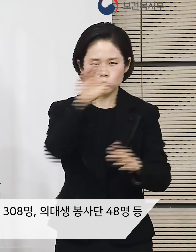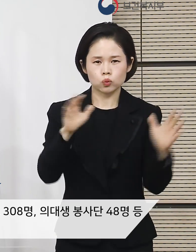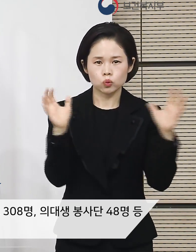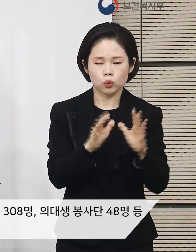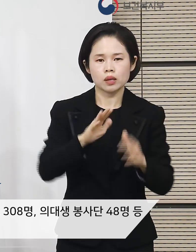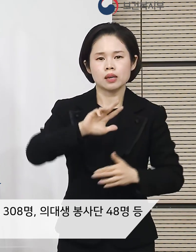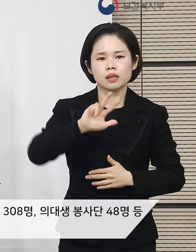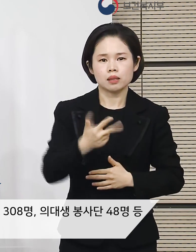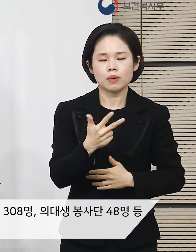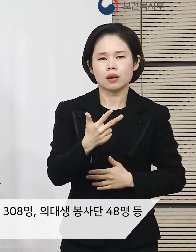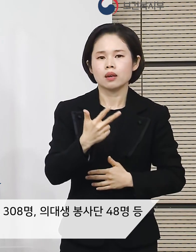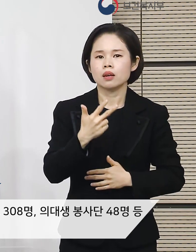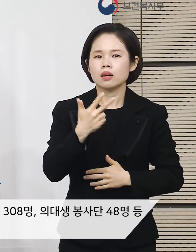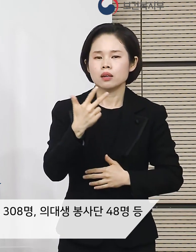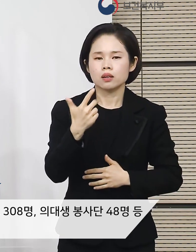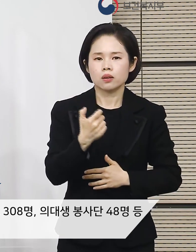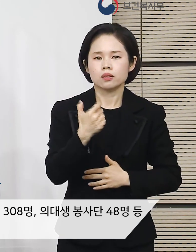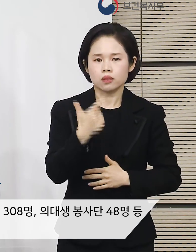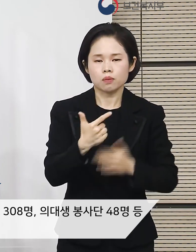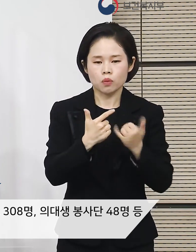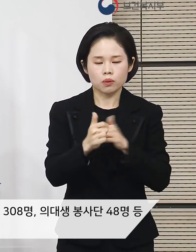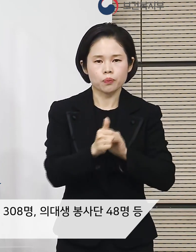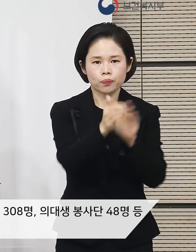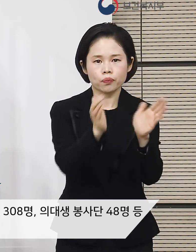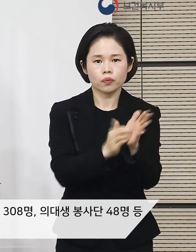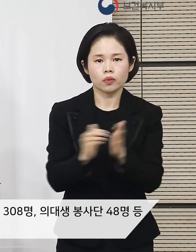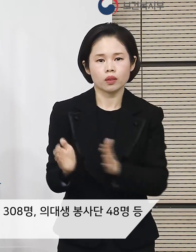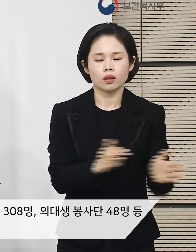716명의 인력을 지원하였습니다.